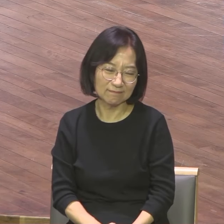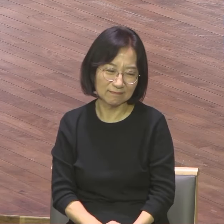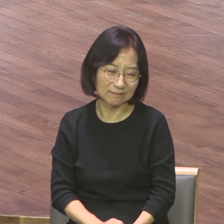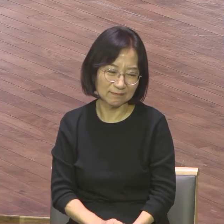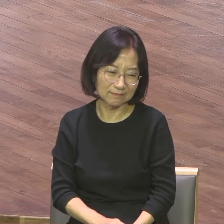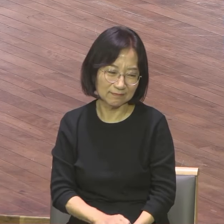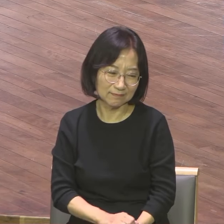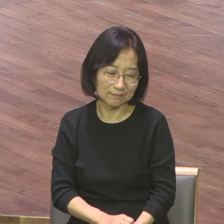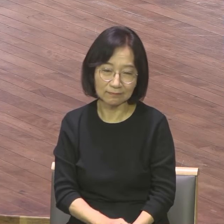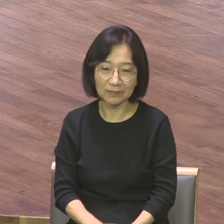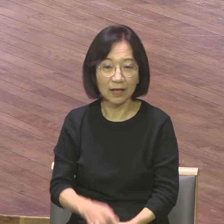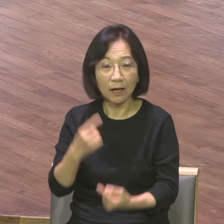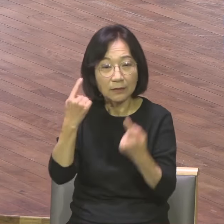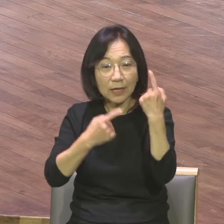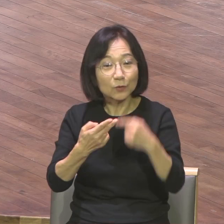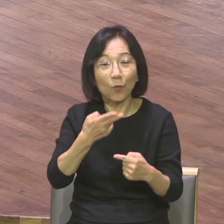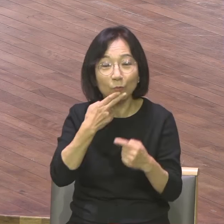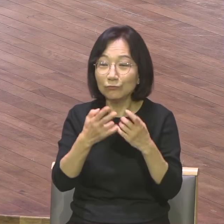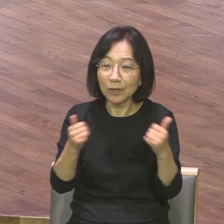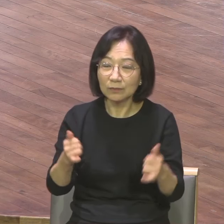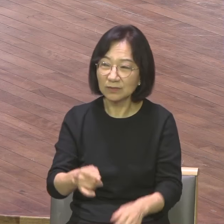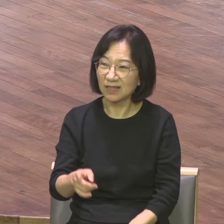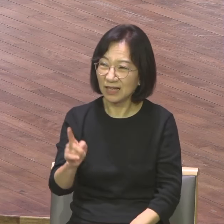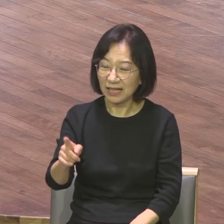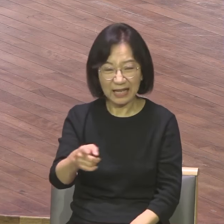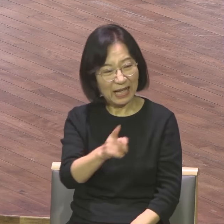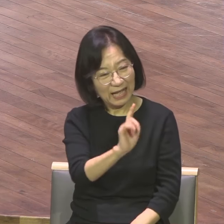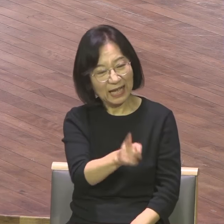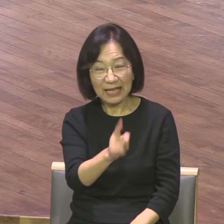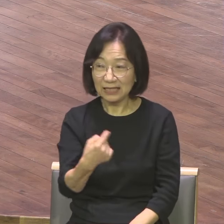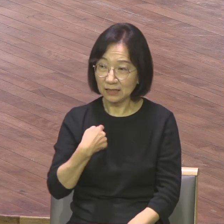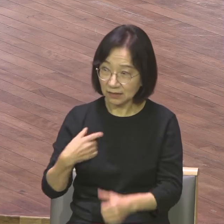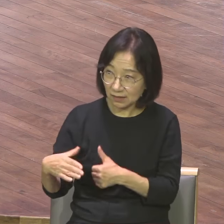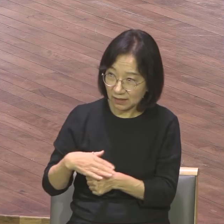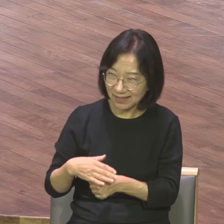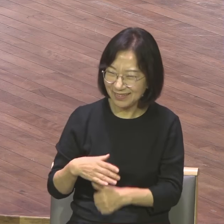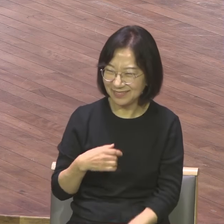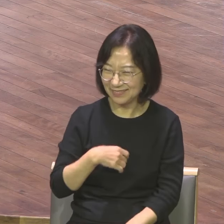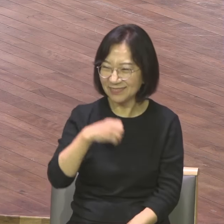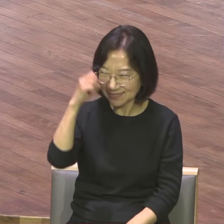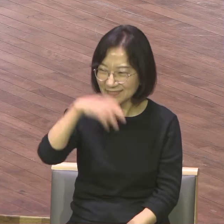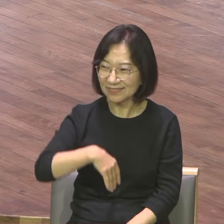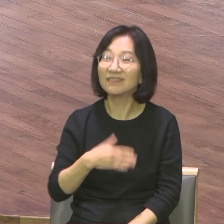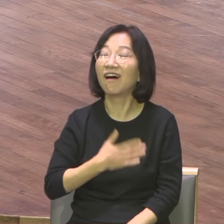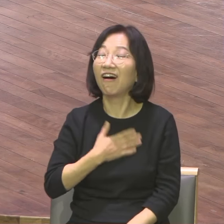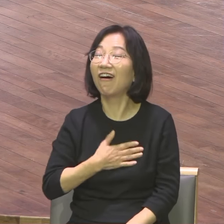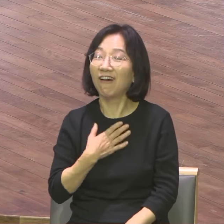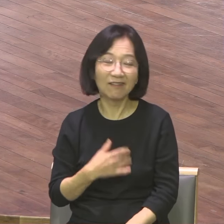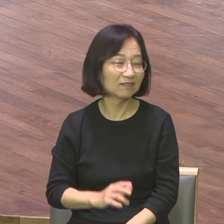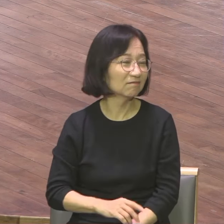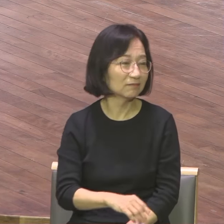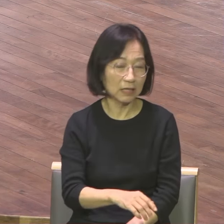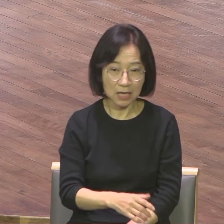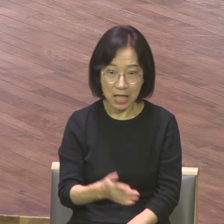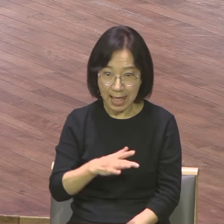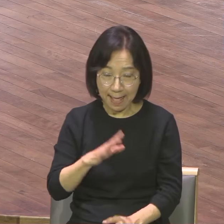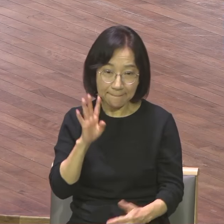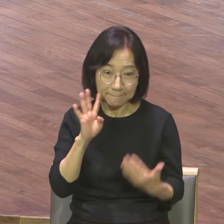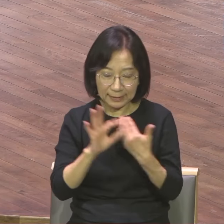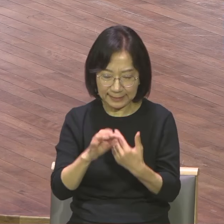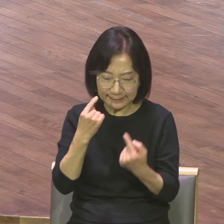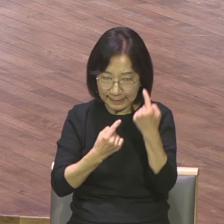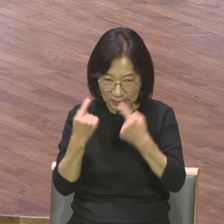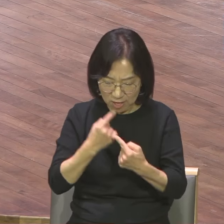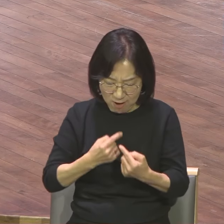상처 없는 사람들은 뭐 욕해도 별로 감동이 별로 그 상처 안 봐. 그냥 지나가요. 근데 상처가 많은 사람은 한마디 했다.